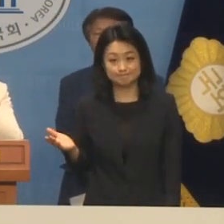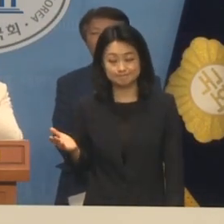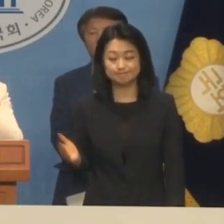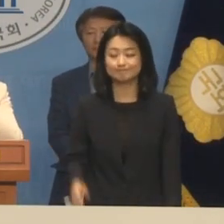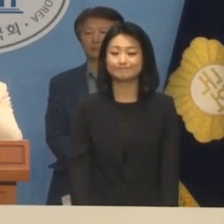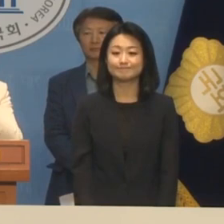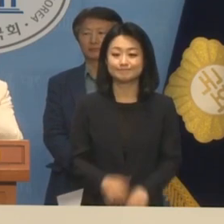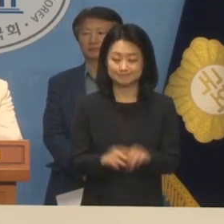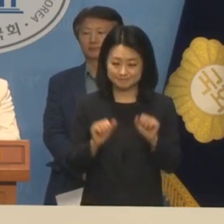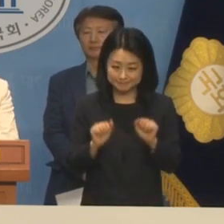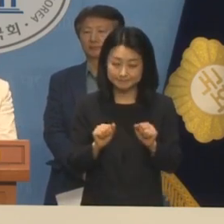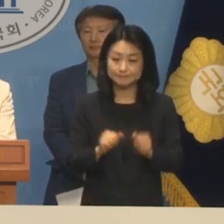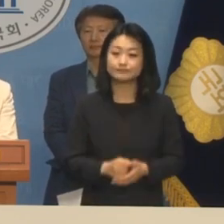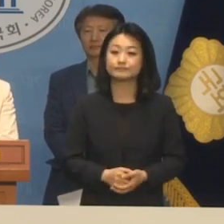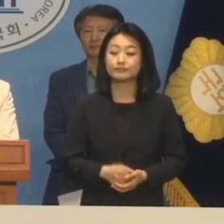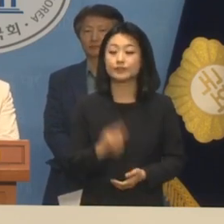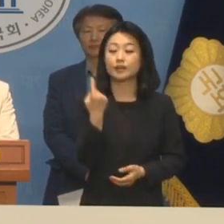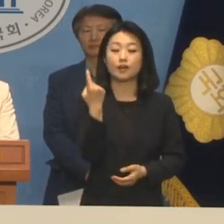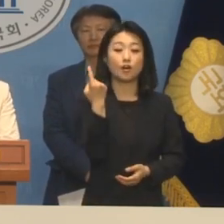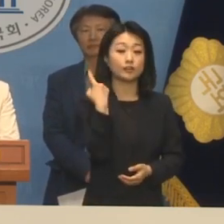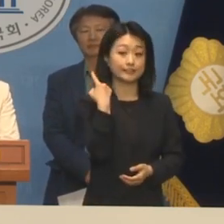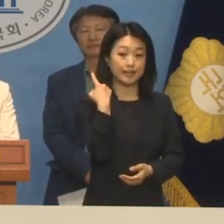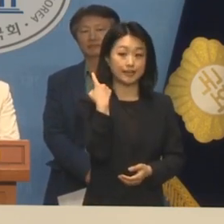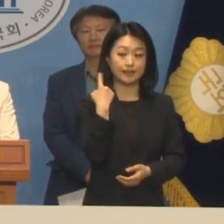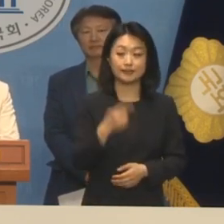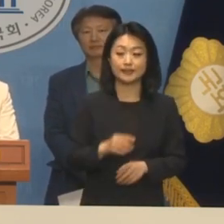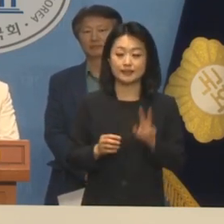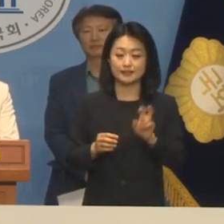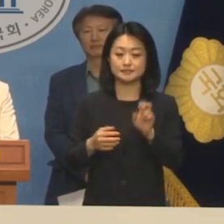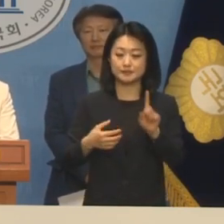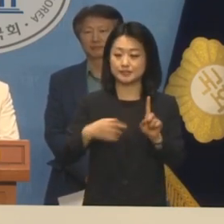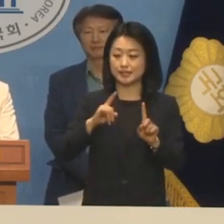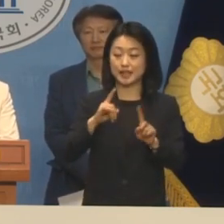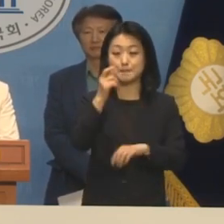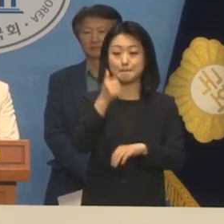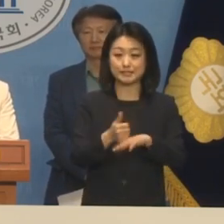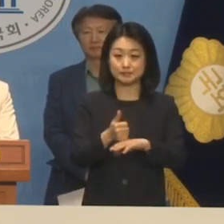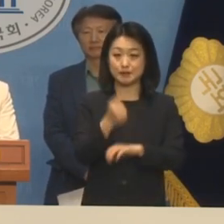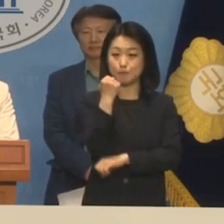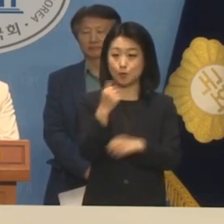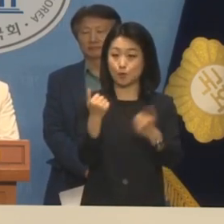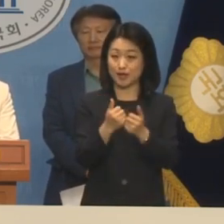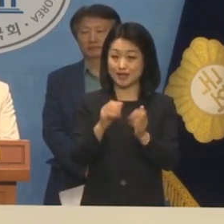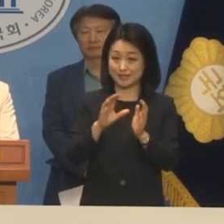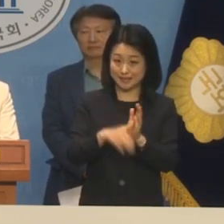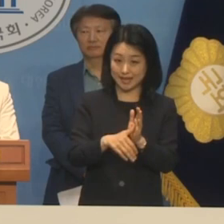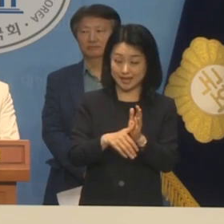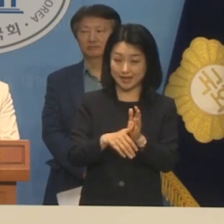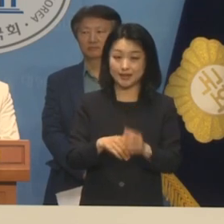네, 오세희입니다. 어제 마지막 21대 마지막 본회에서